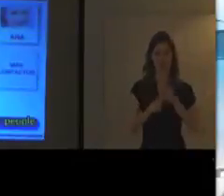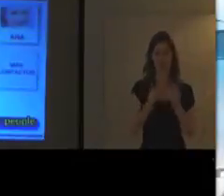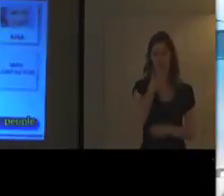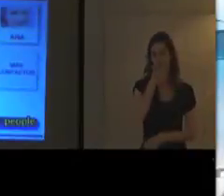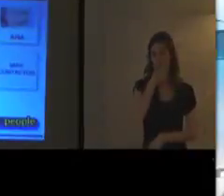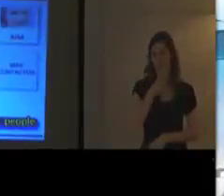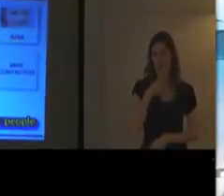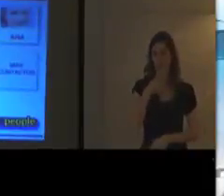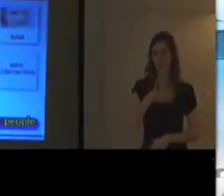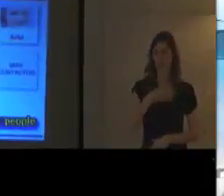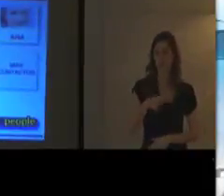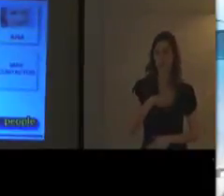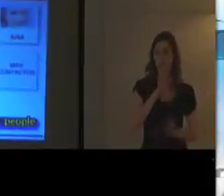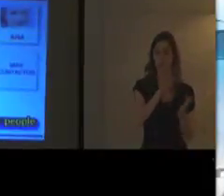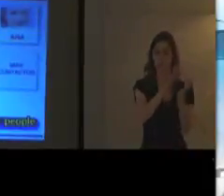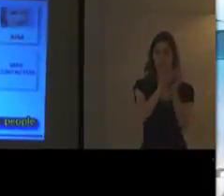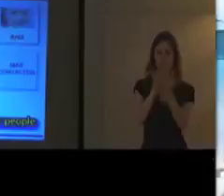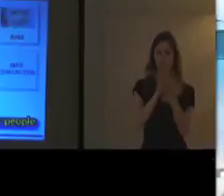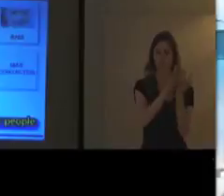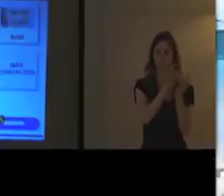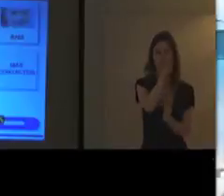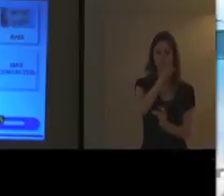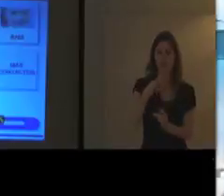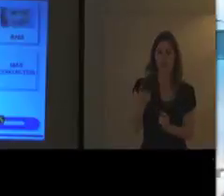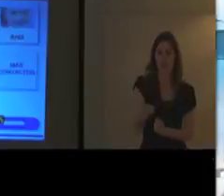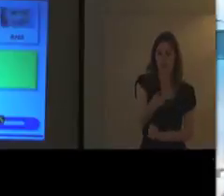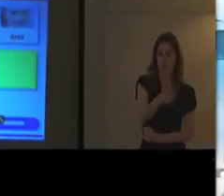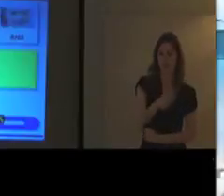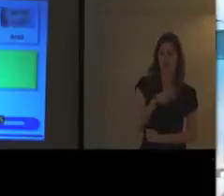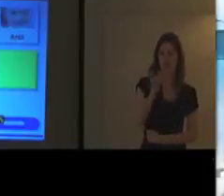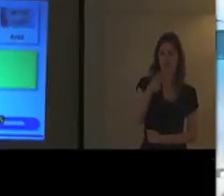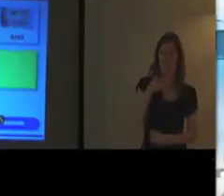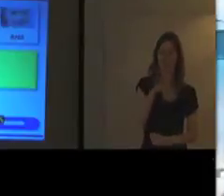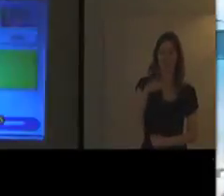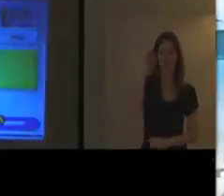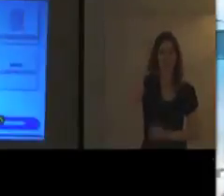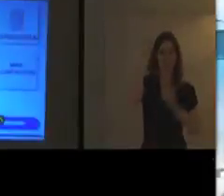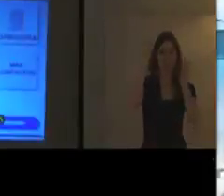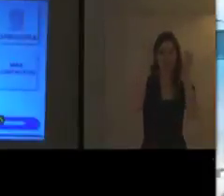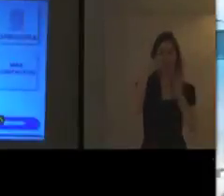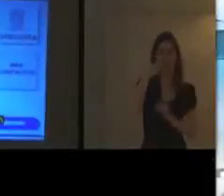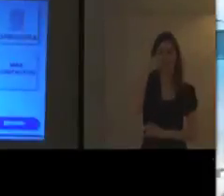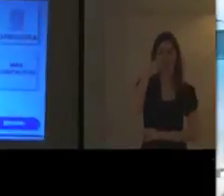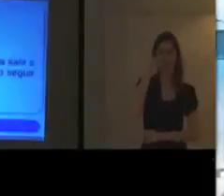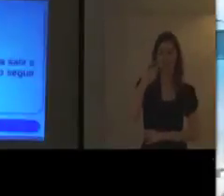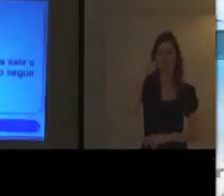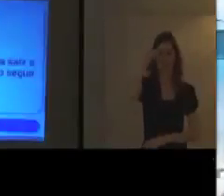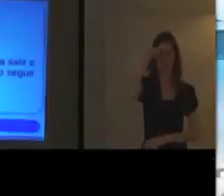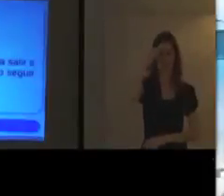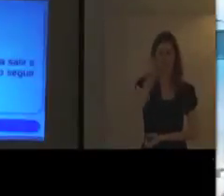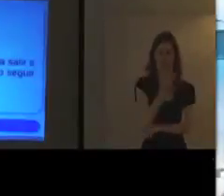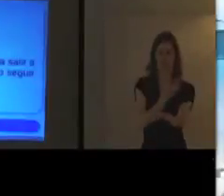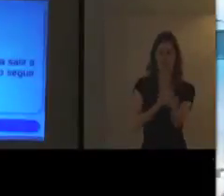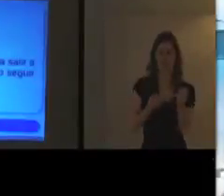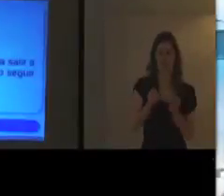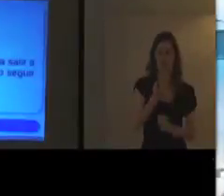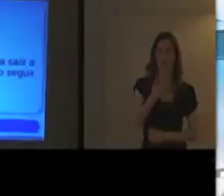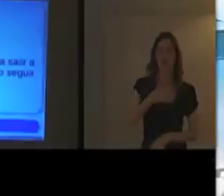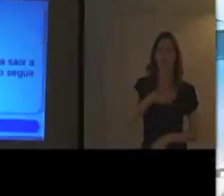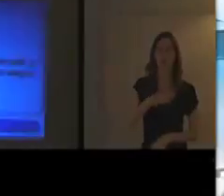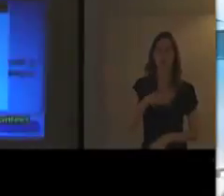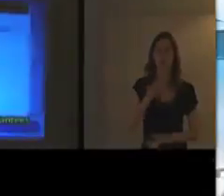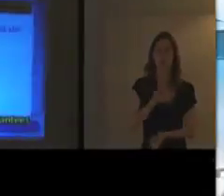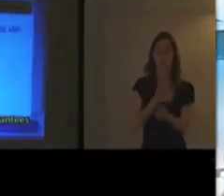donde poder comunicarse con otras personas afines a ellos, donde poder intercambiar ideas, intereses, inquietudes, donde estar informadas de los temas que les